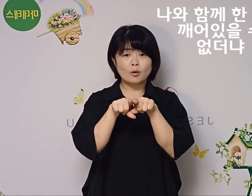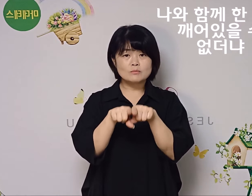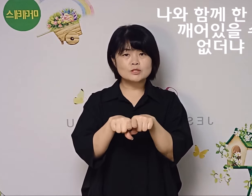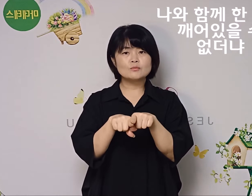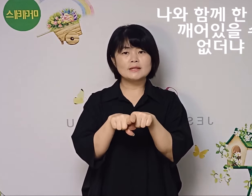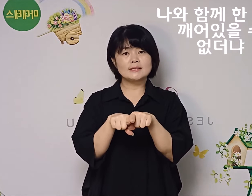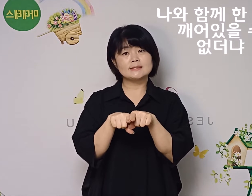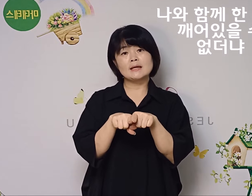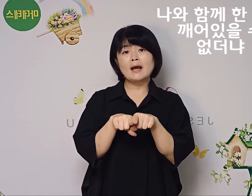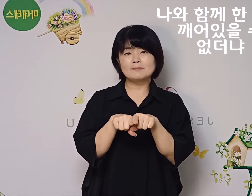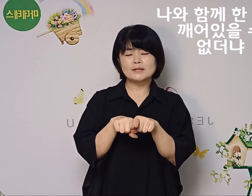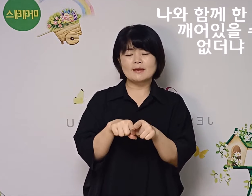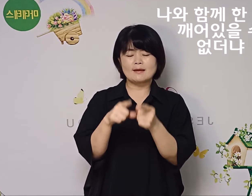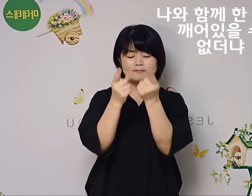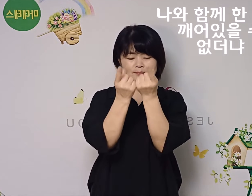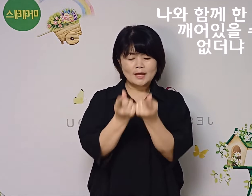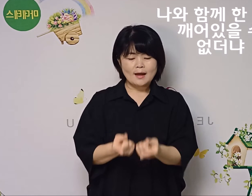검지로 만나는 게 함께